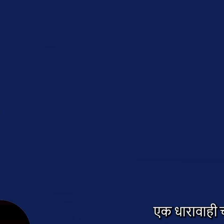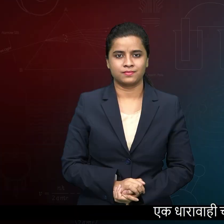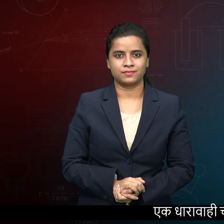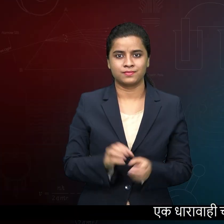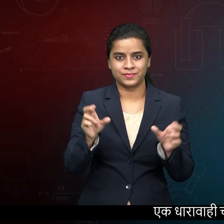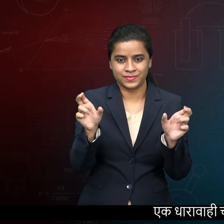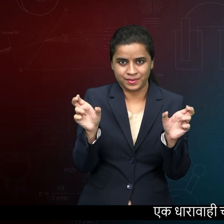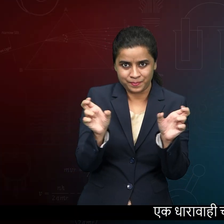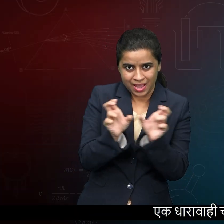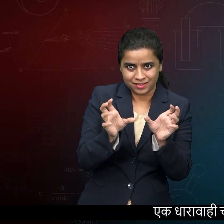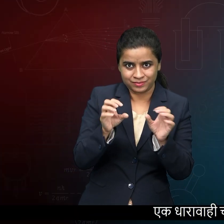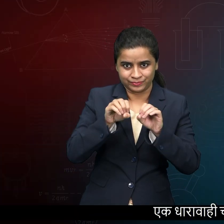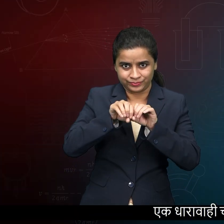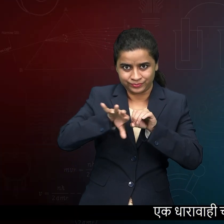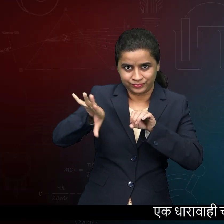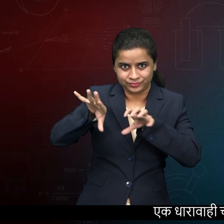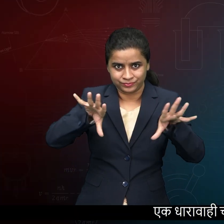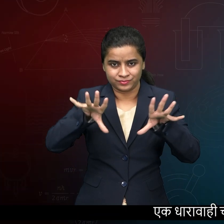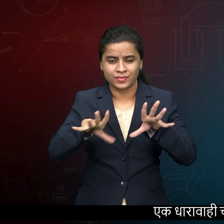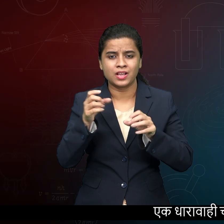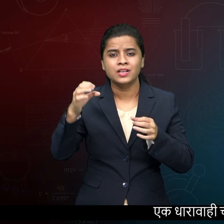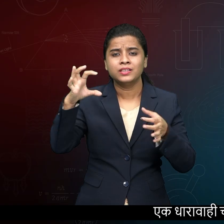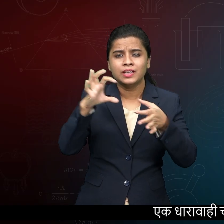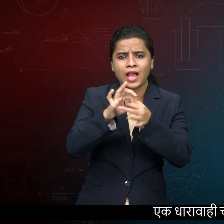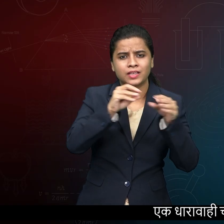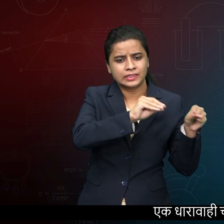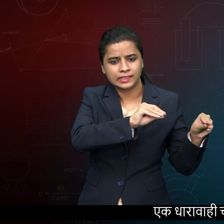एक धारावाही चालक के कारण चुंबकीय क्षेत्र।